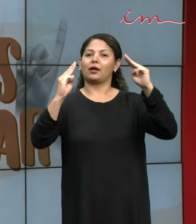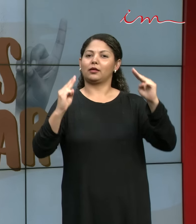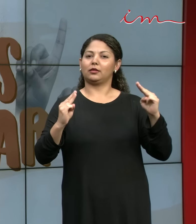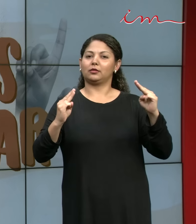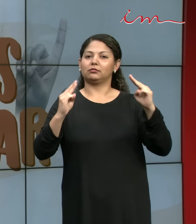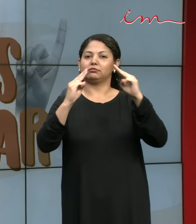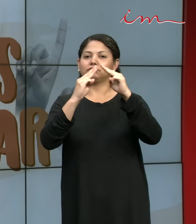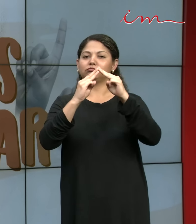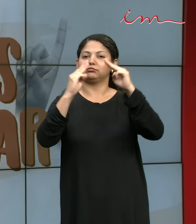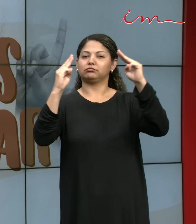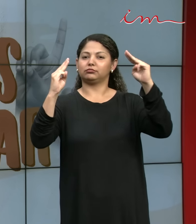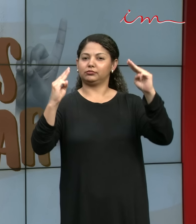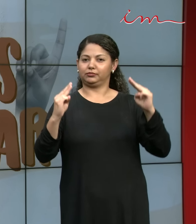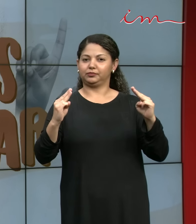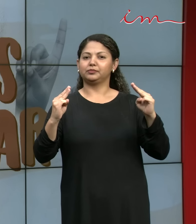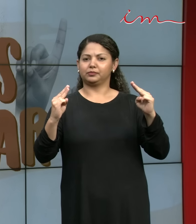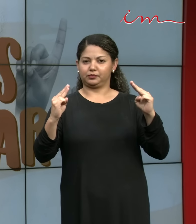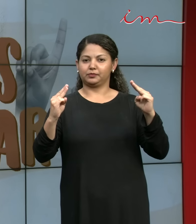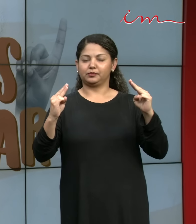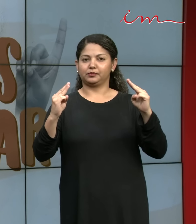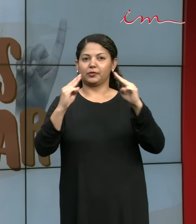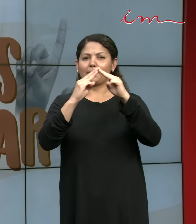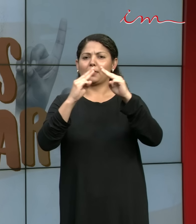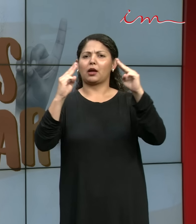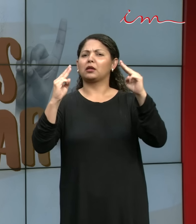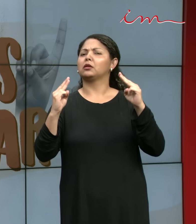M, Manaim.